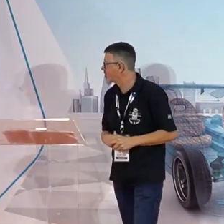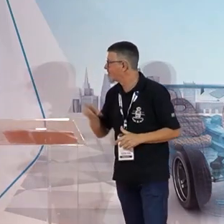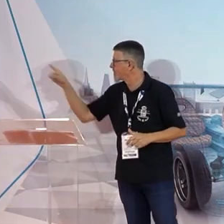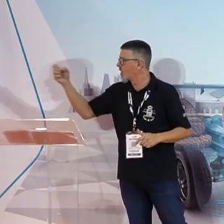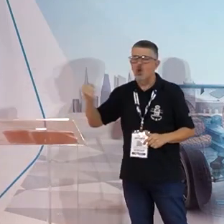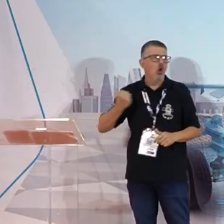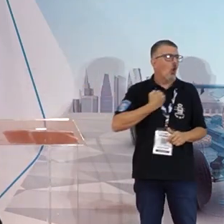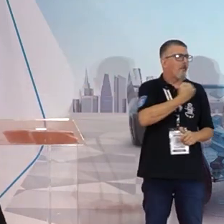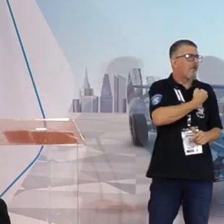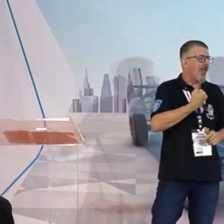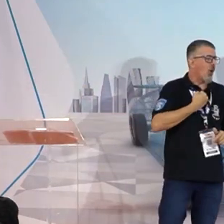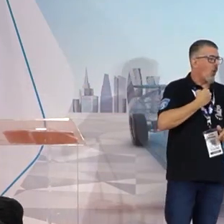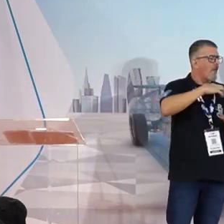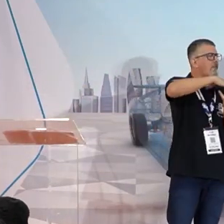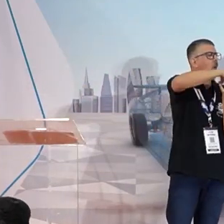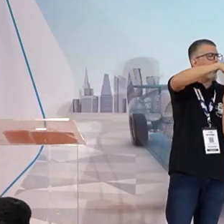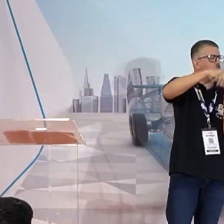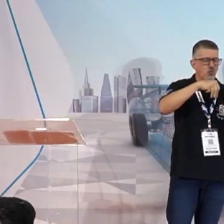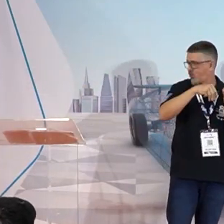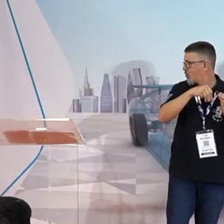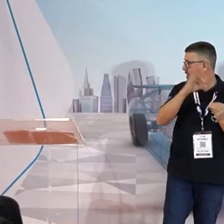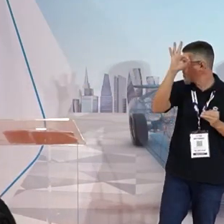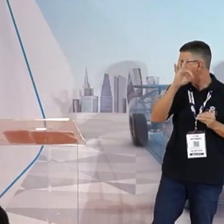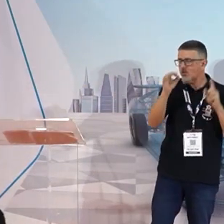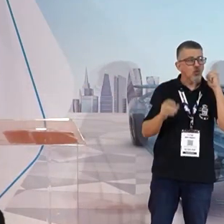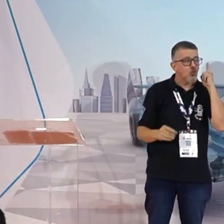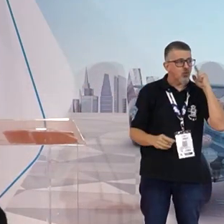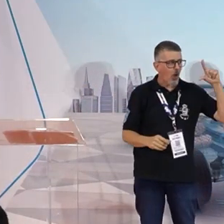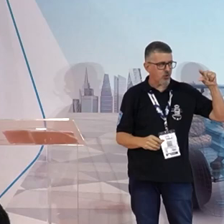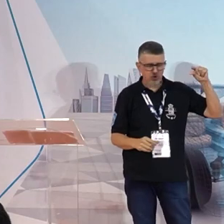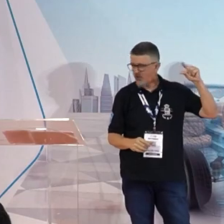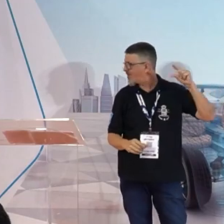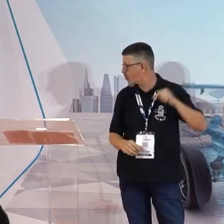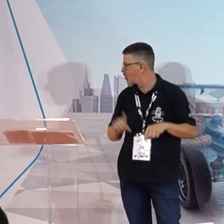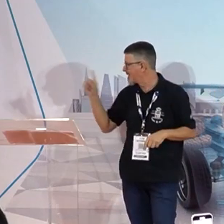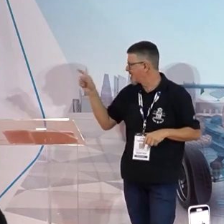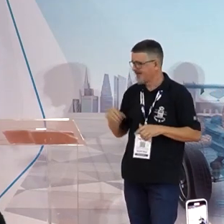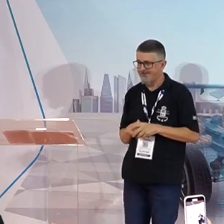Eu vou falar sobre os números globais da surdez.